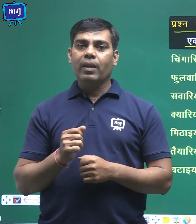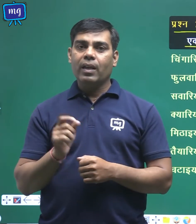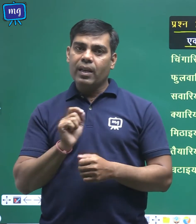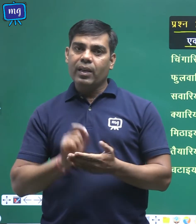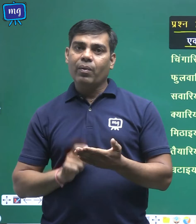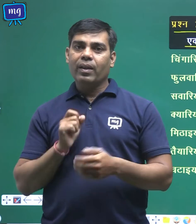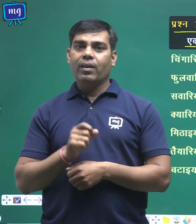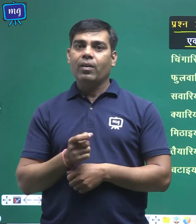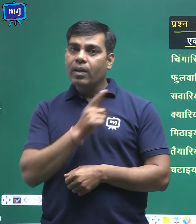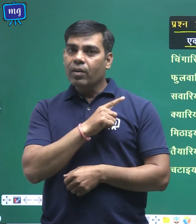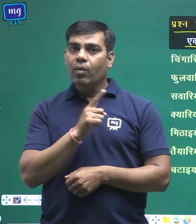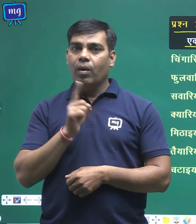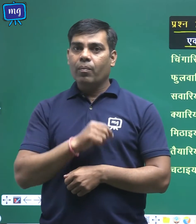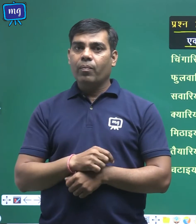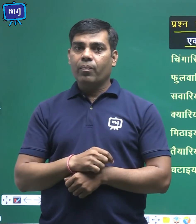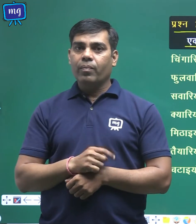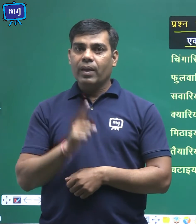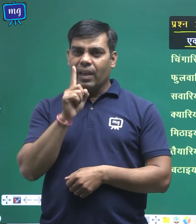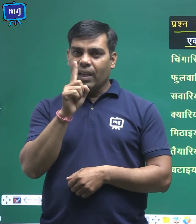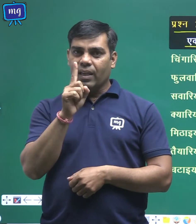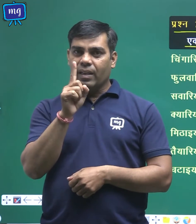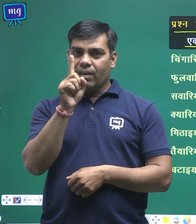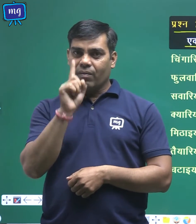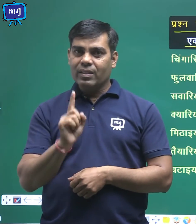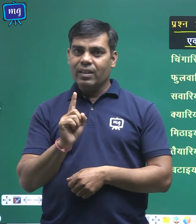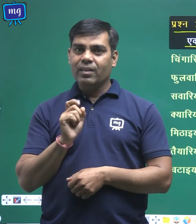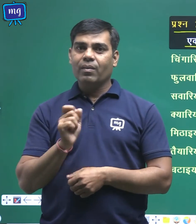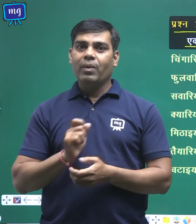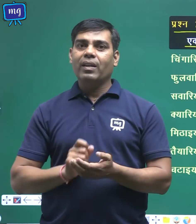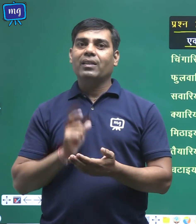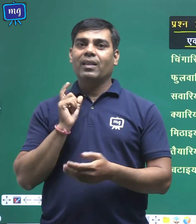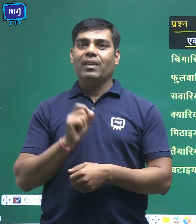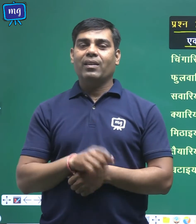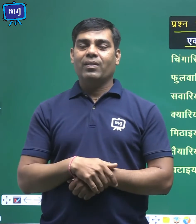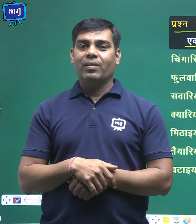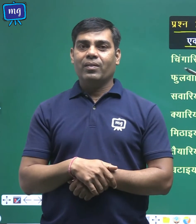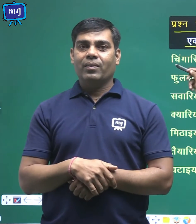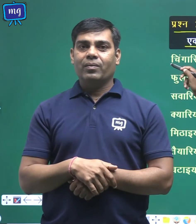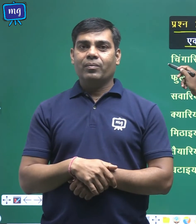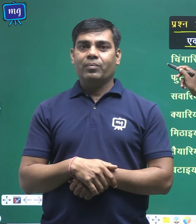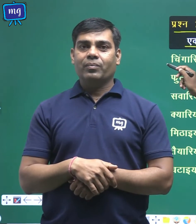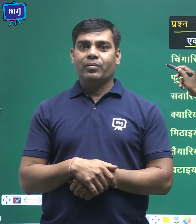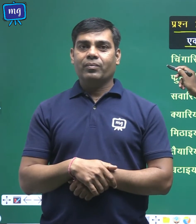हैं। इनको हम एक वचन में लिखते हैं।